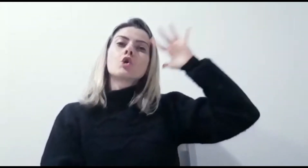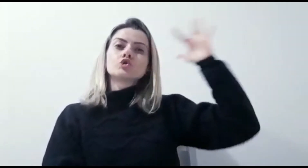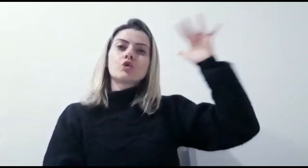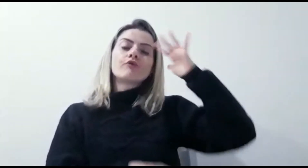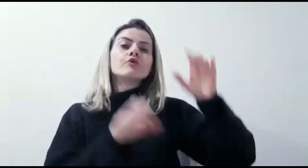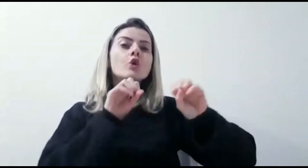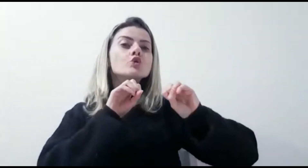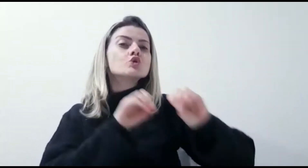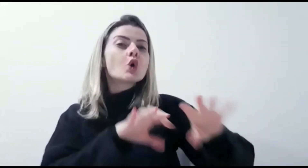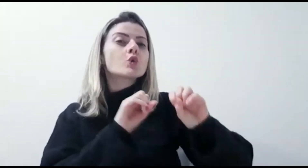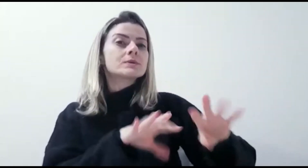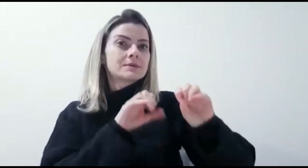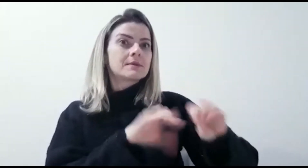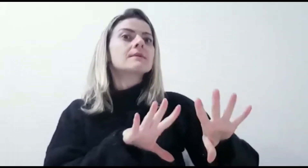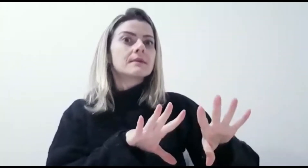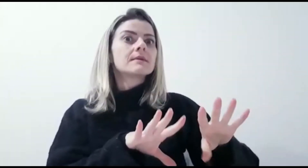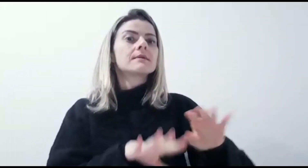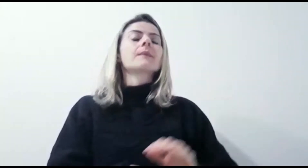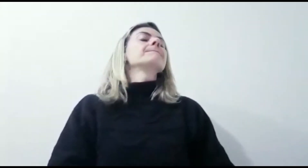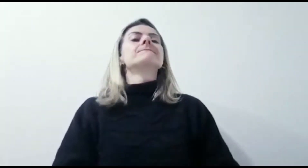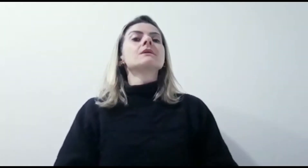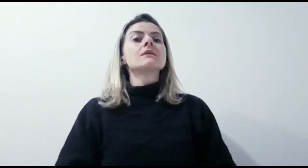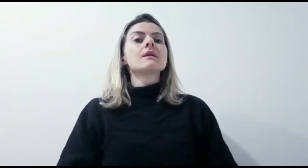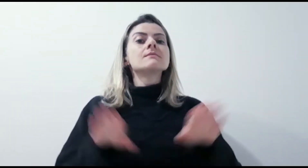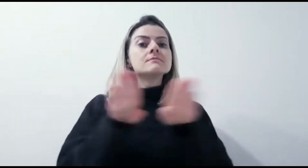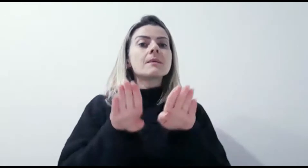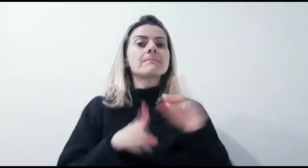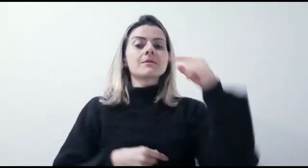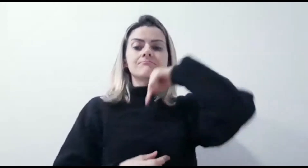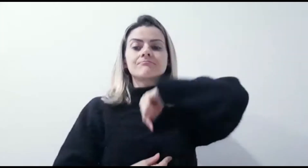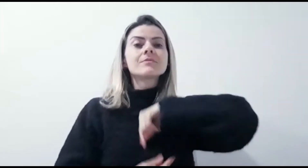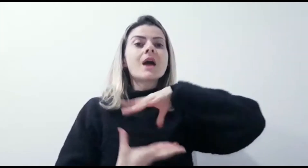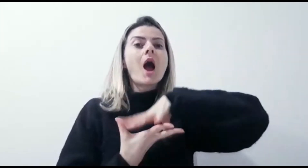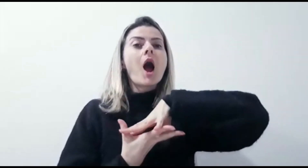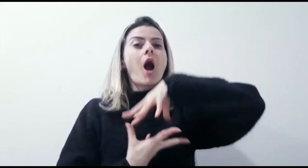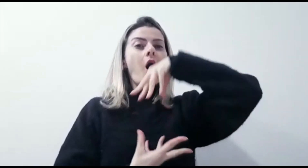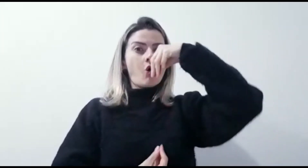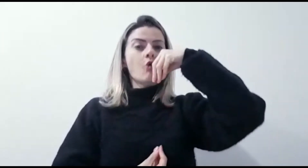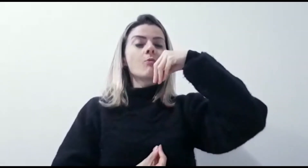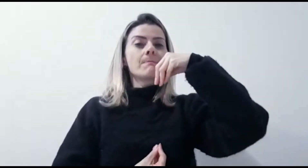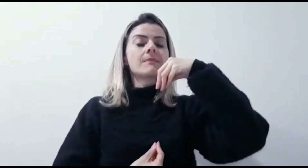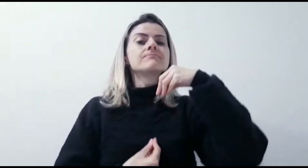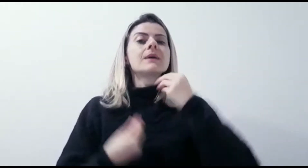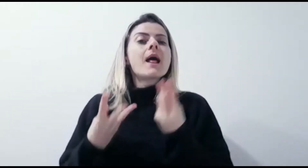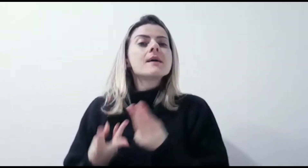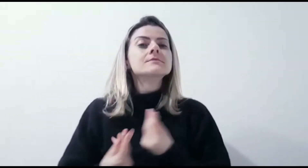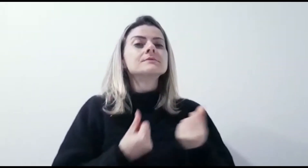base filosófica e uma doutrina que trata sobre a alma, que nós temos